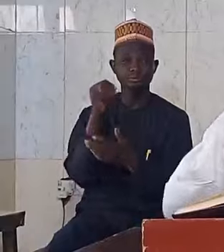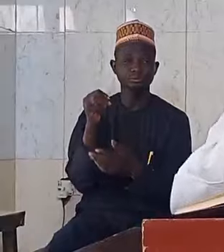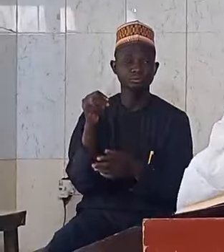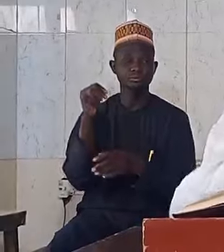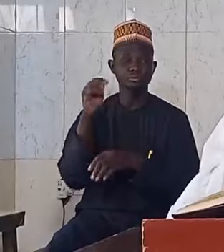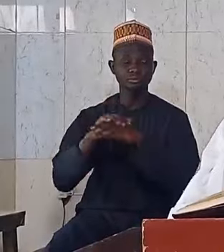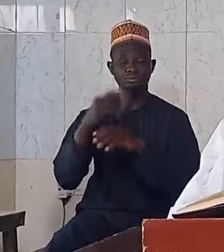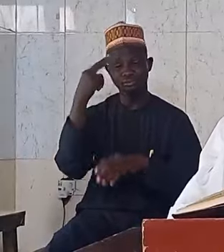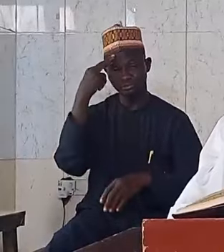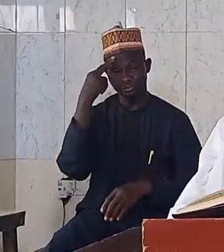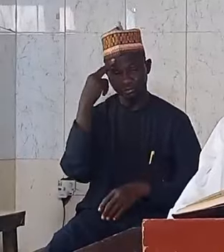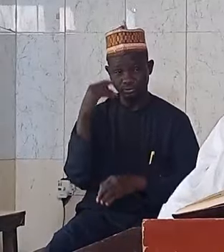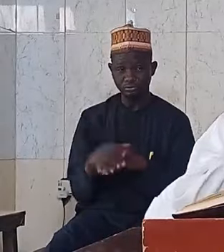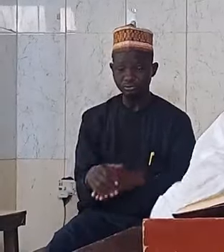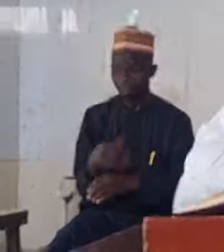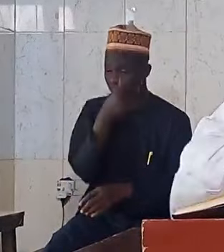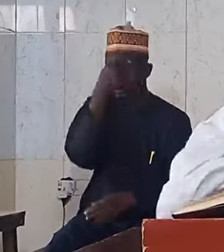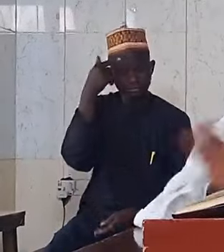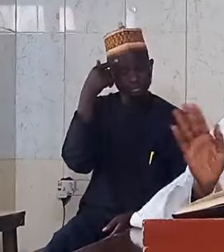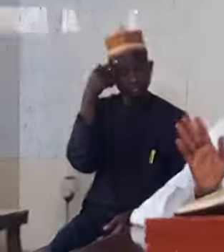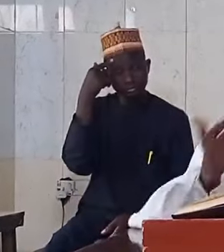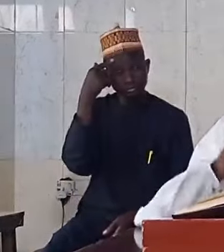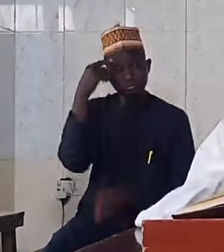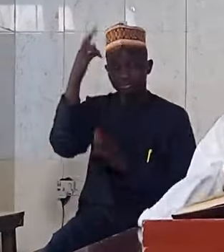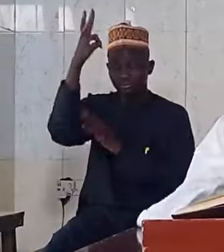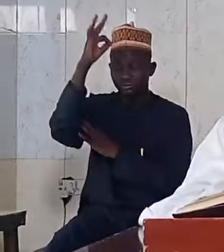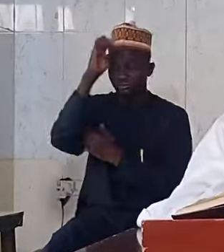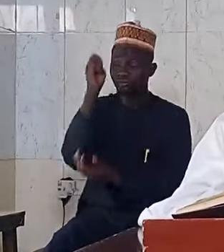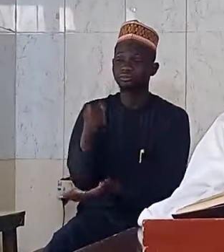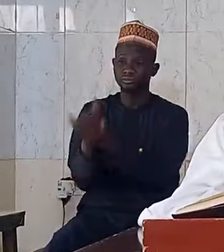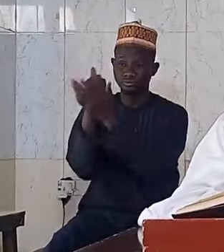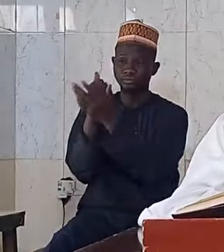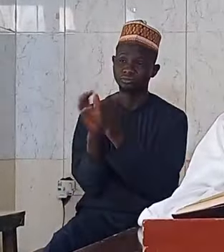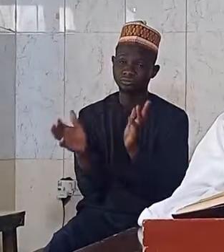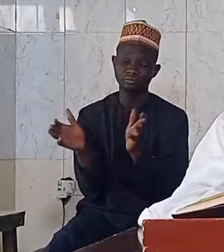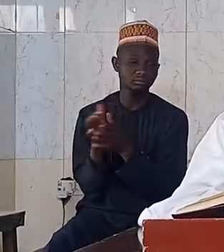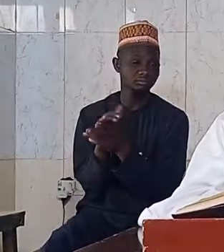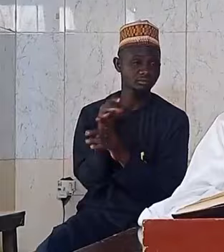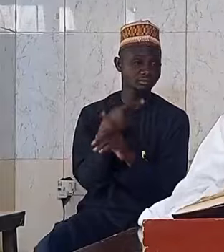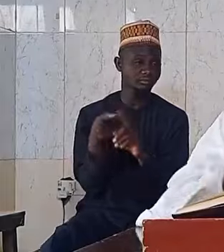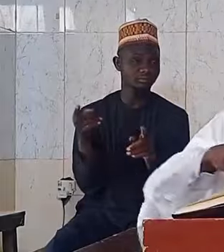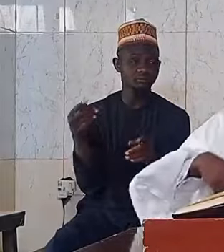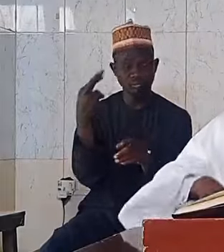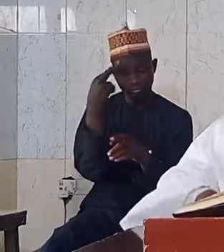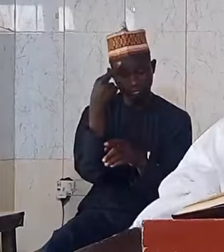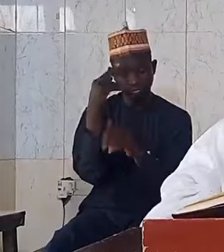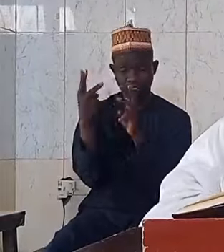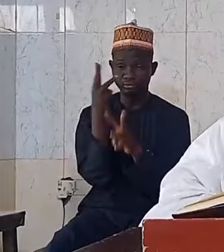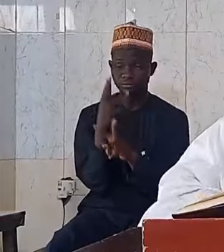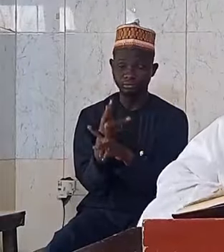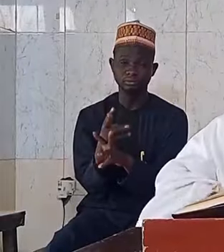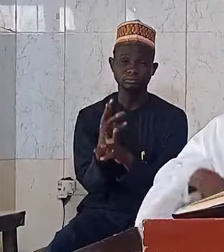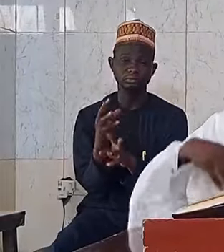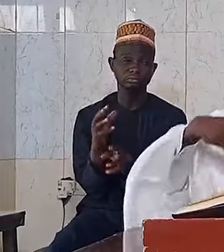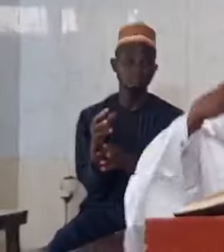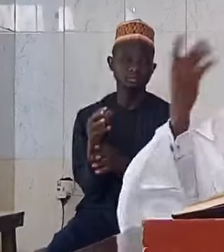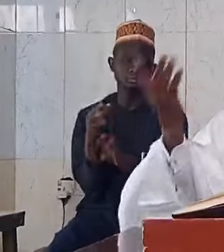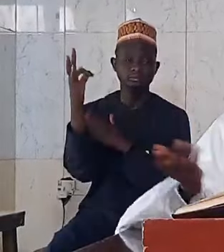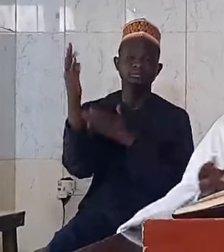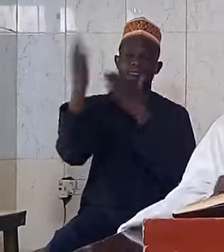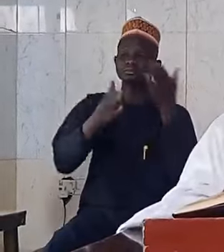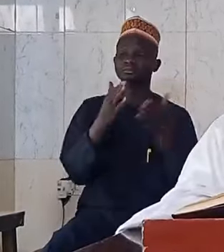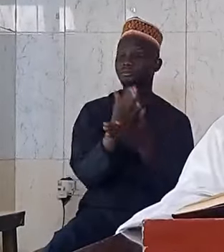matsayin sababi domin mai taimako asali dama shine Allah eh a matsayin sababi na duniya ma'ana Allah ka kawo